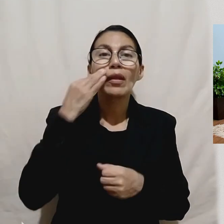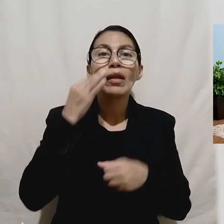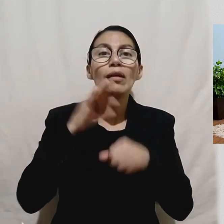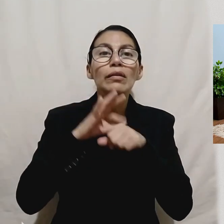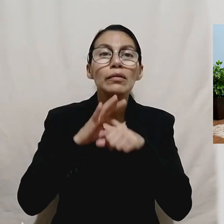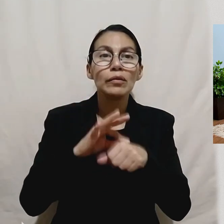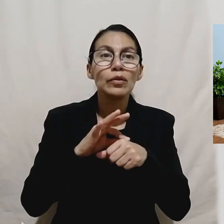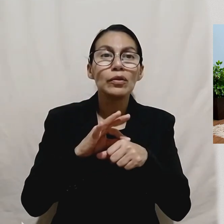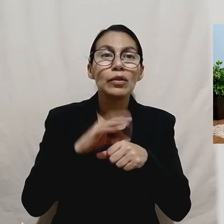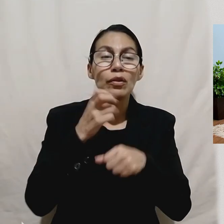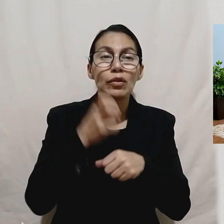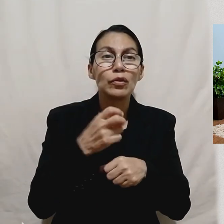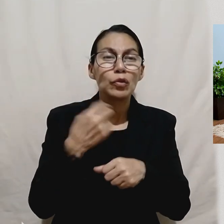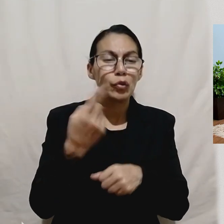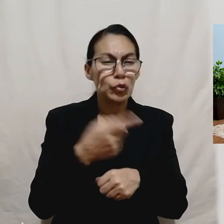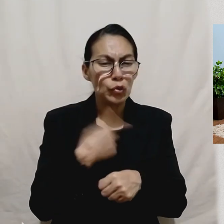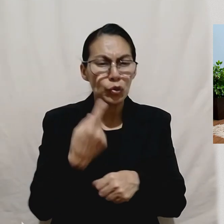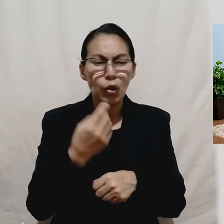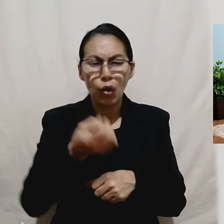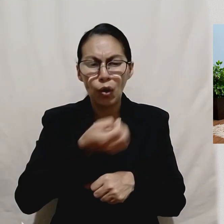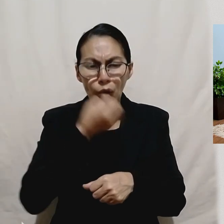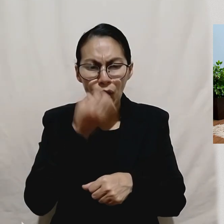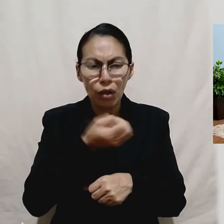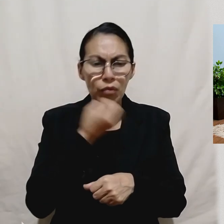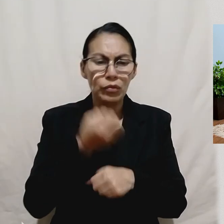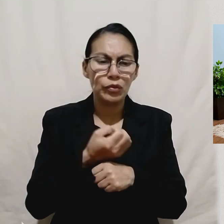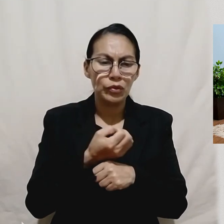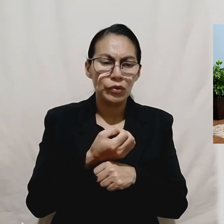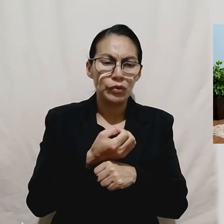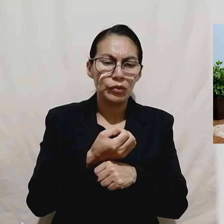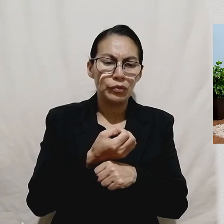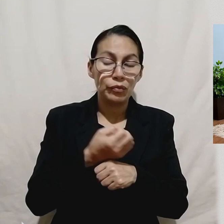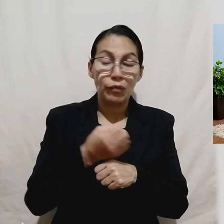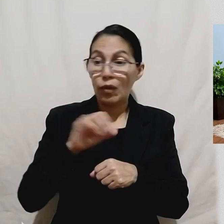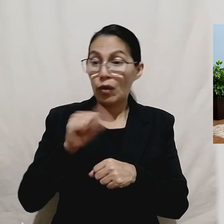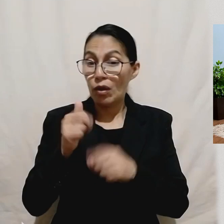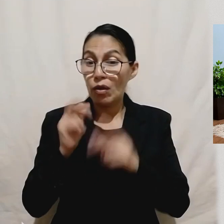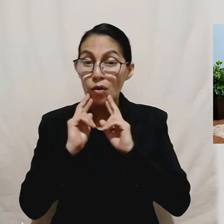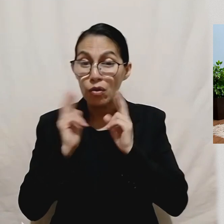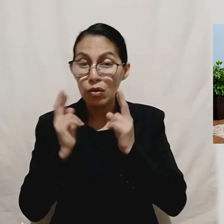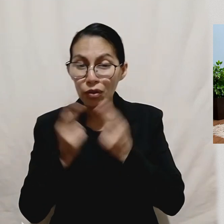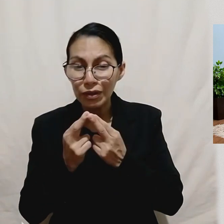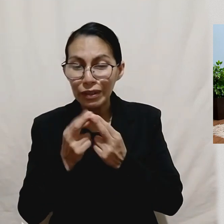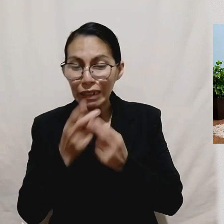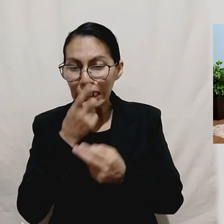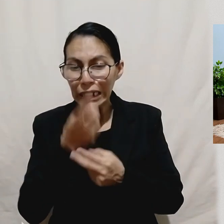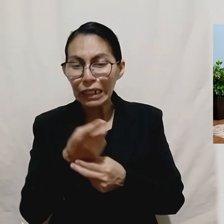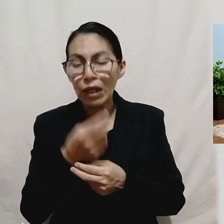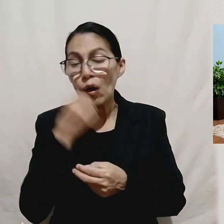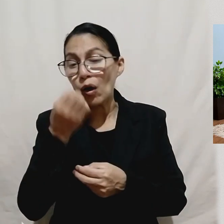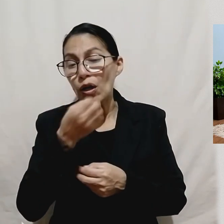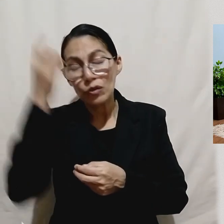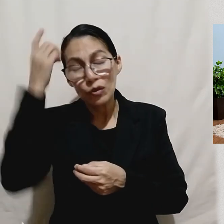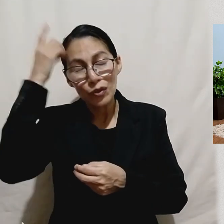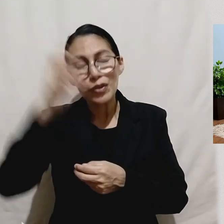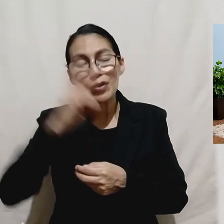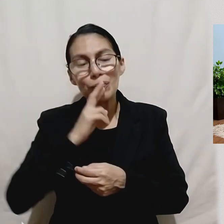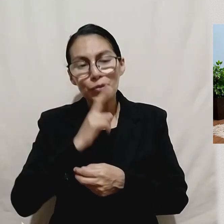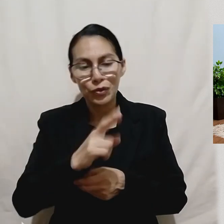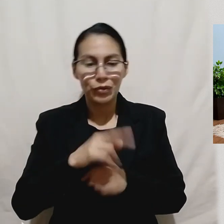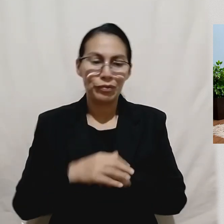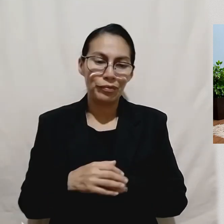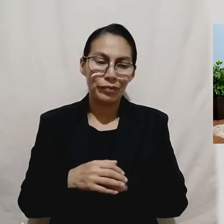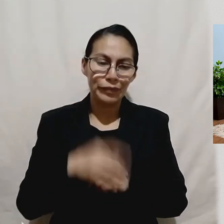que ellos han contado que oramos esta semana por algo en especial y semana en la siguiente reunión nos cuentan saben que la oración se contestó